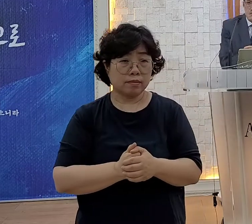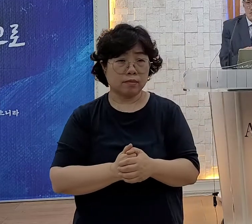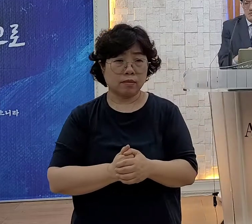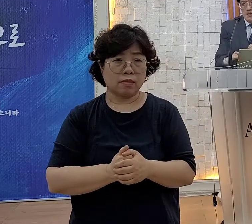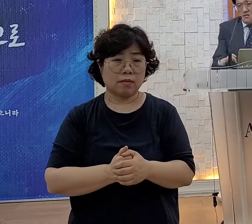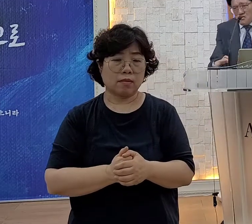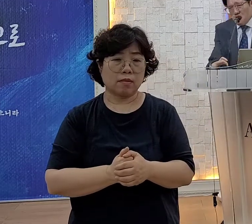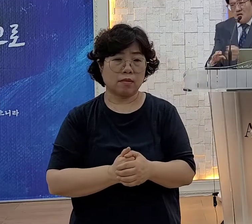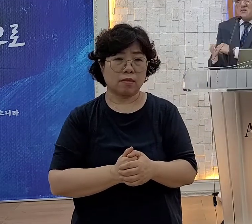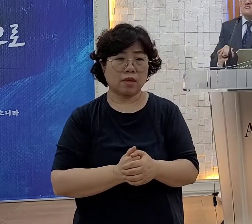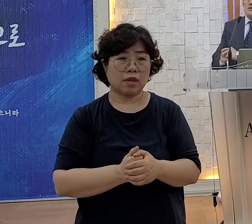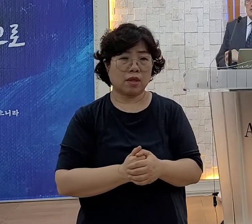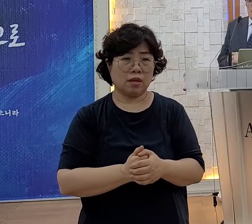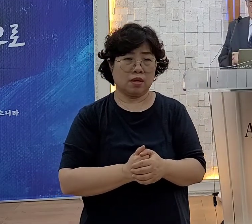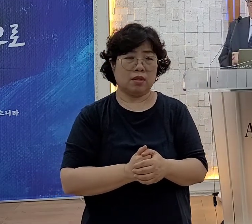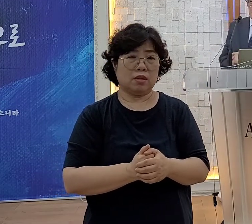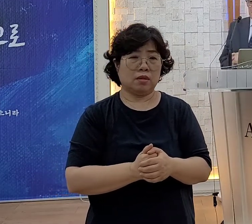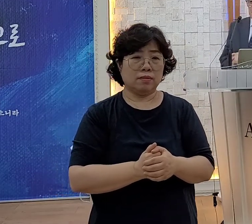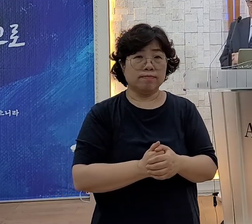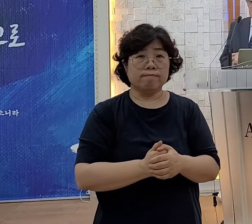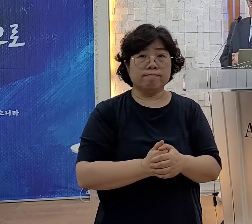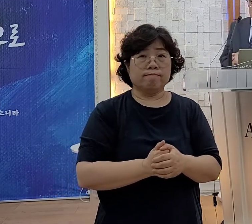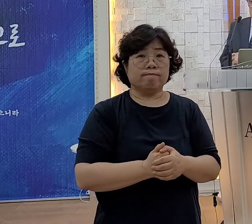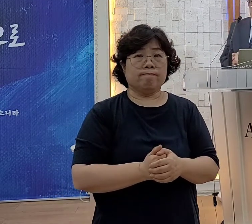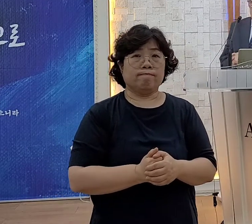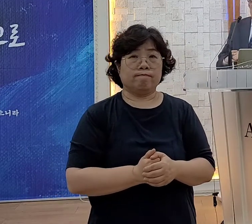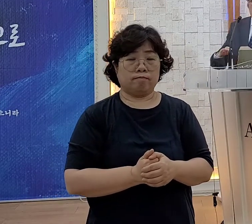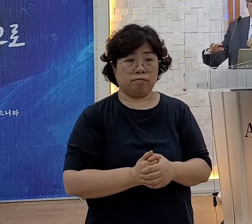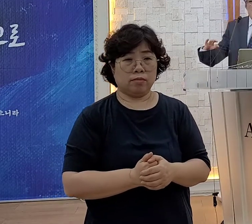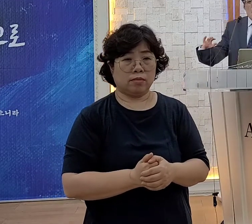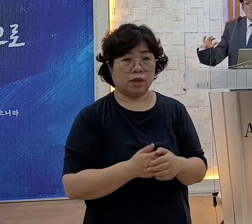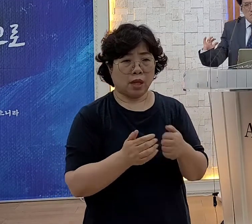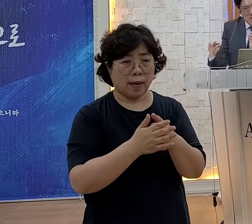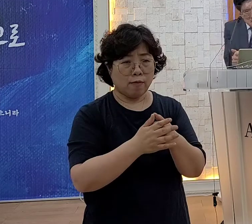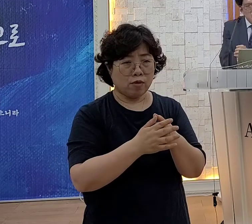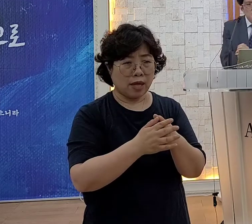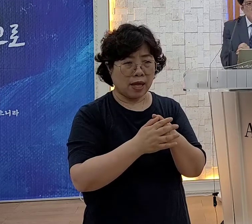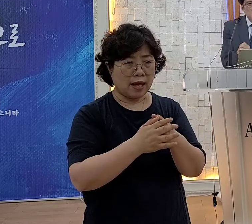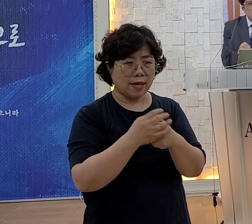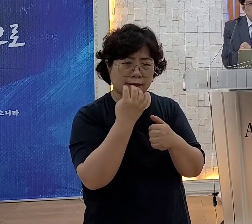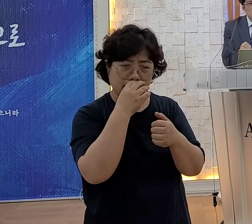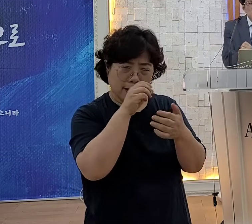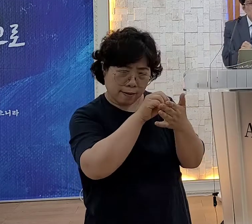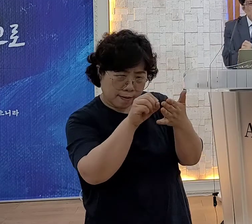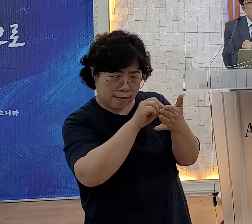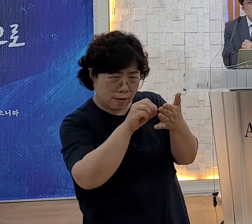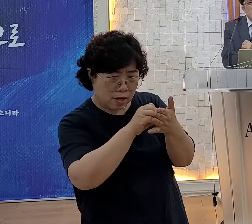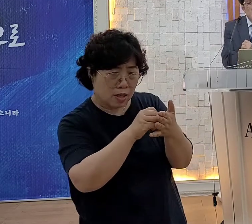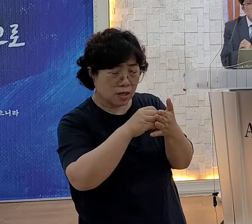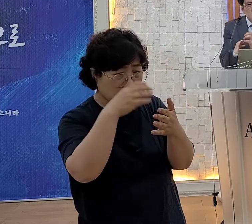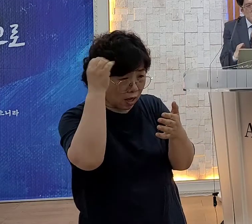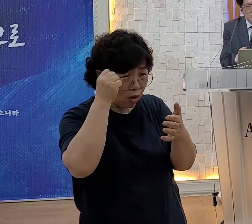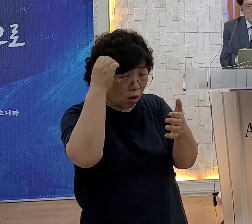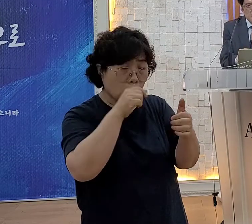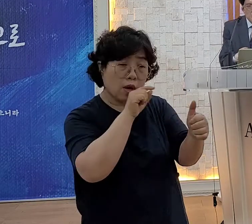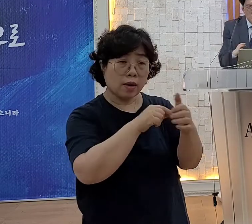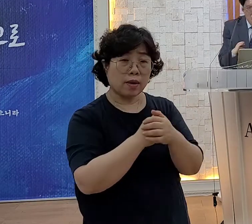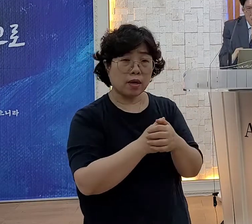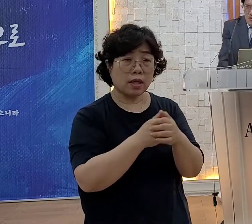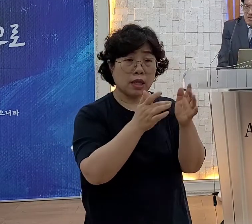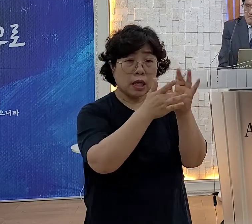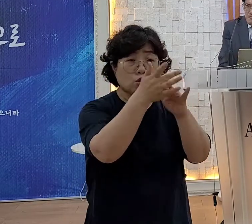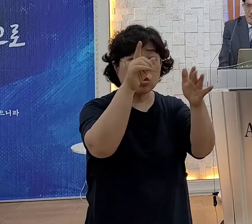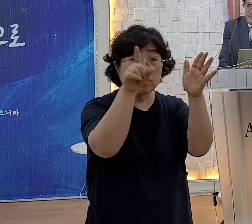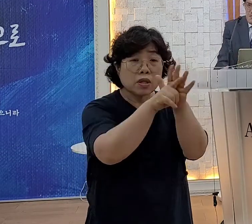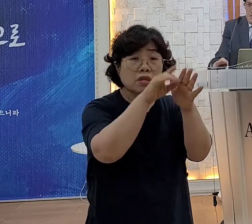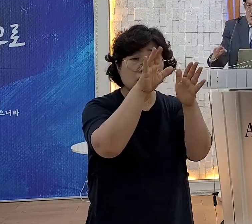이 사실을 제가 그래서 형경편 칠한 거예요. 그러니까 예수를 믿으면 당연히 진짜 믿으면요 교회